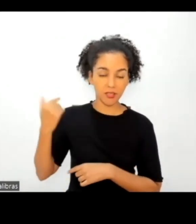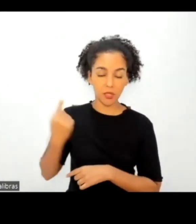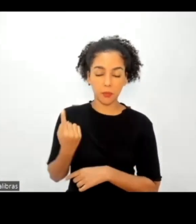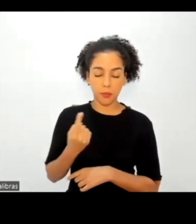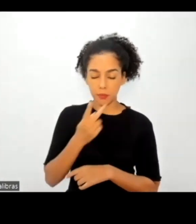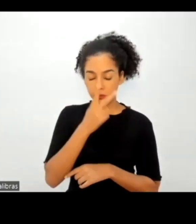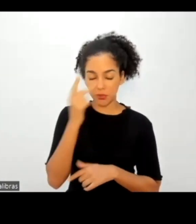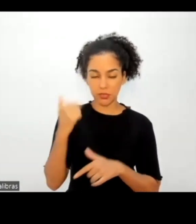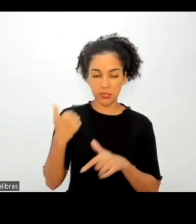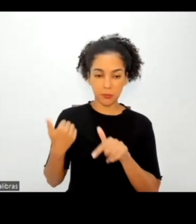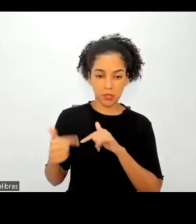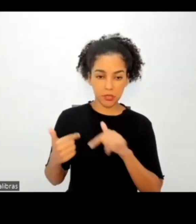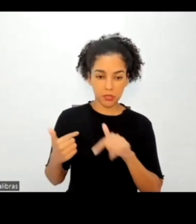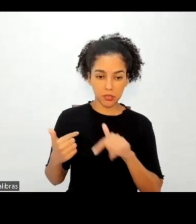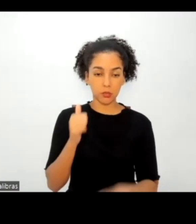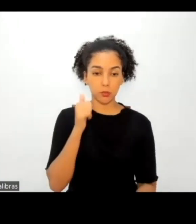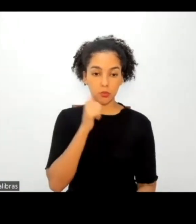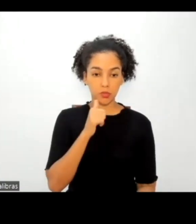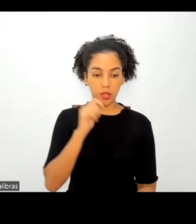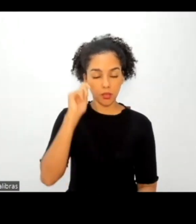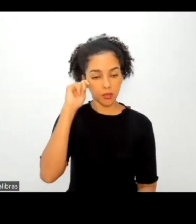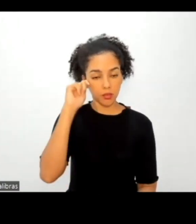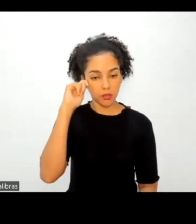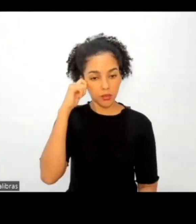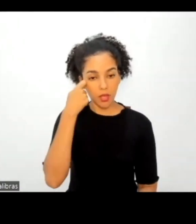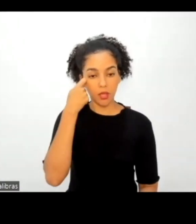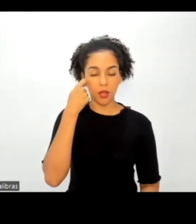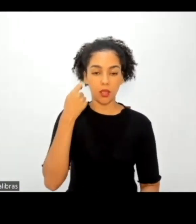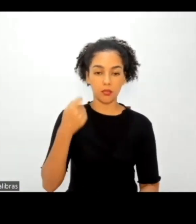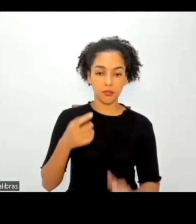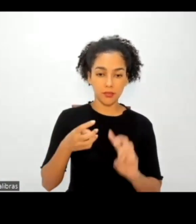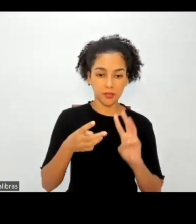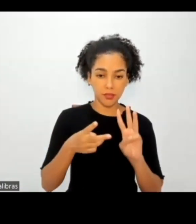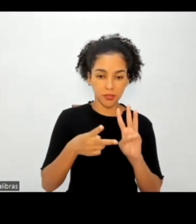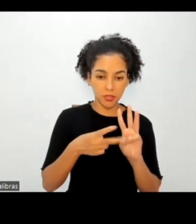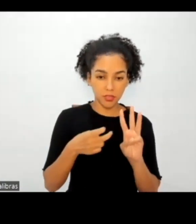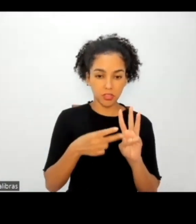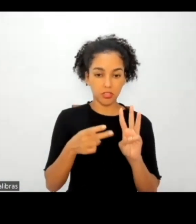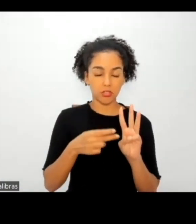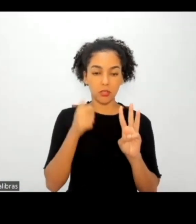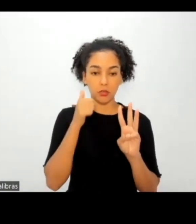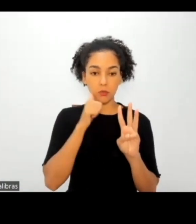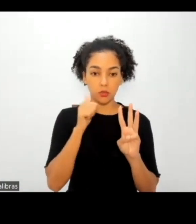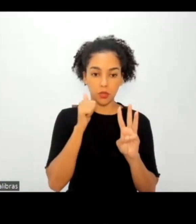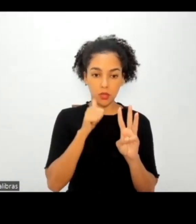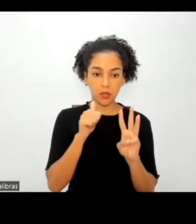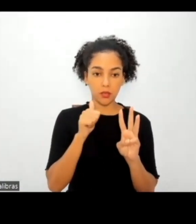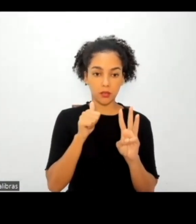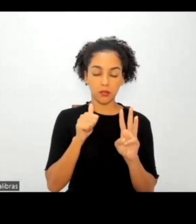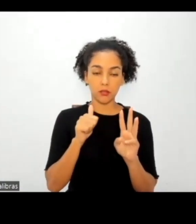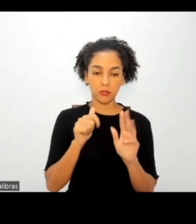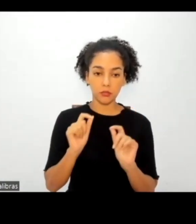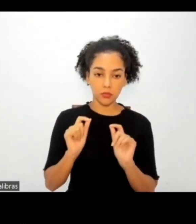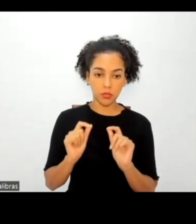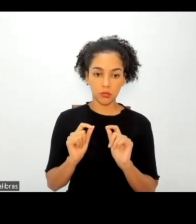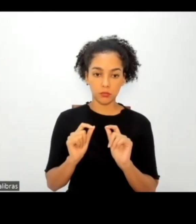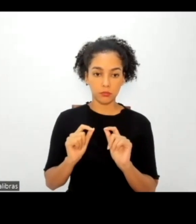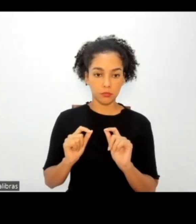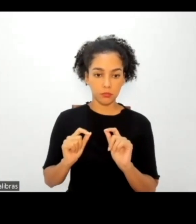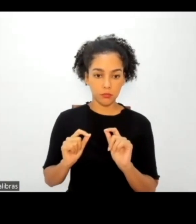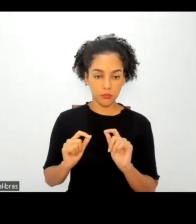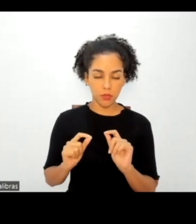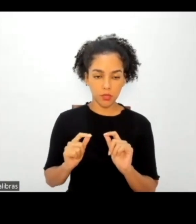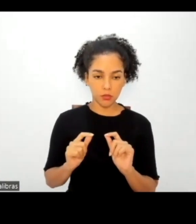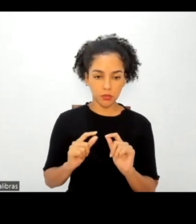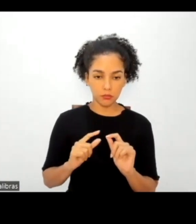dessa nação, as mulheres negras, indígenas, né, que, como diz a Elza Soares, fez e faz história segurando esse país no